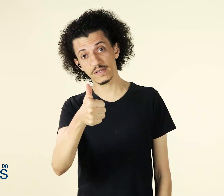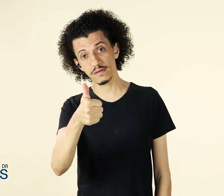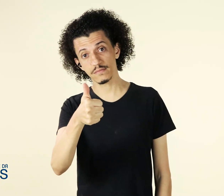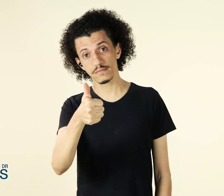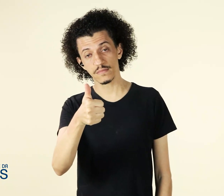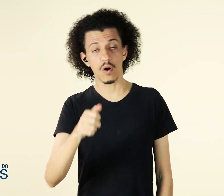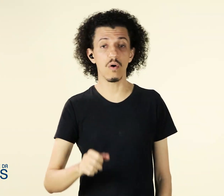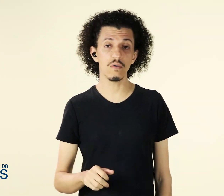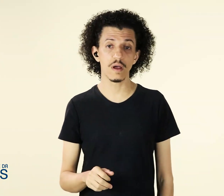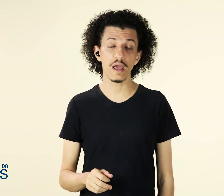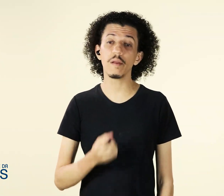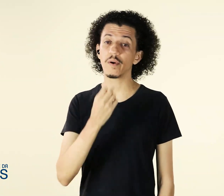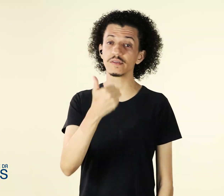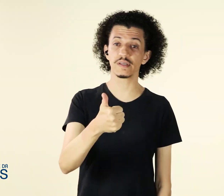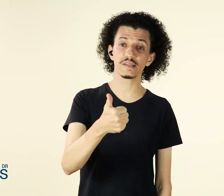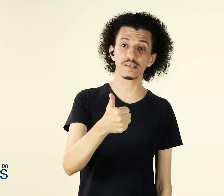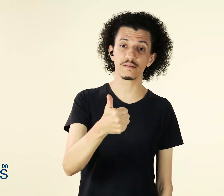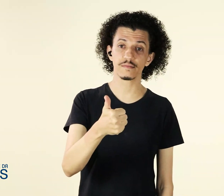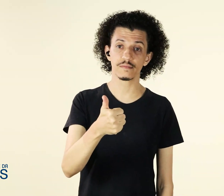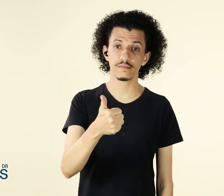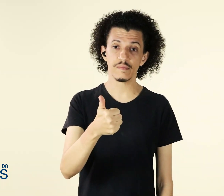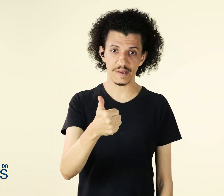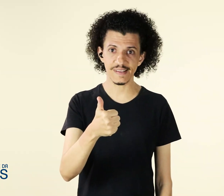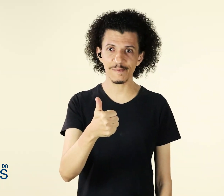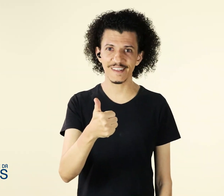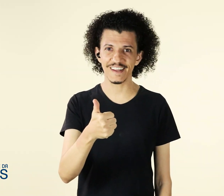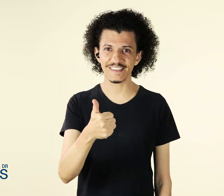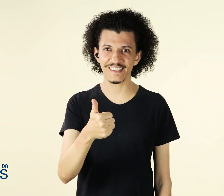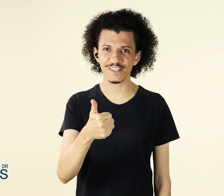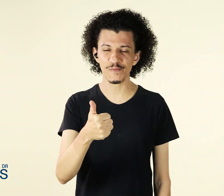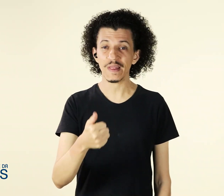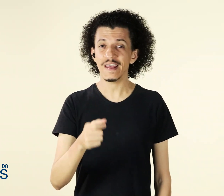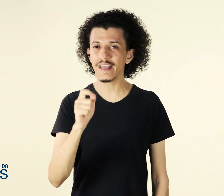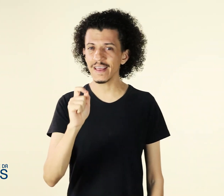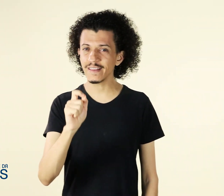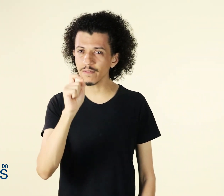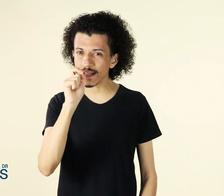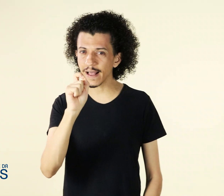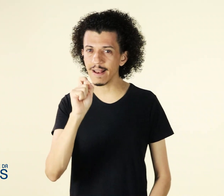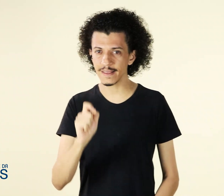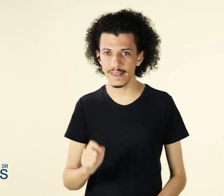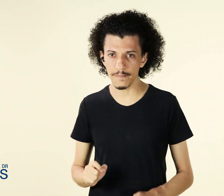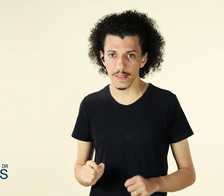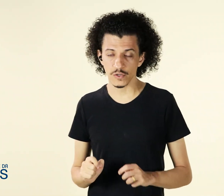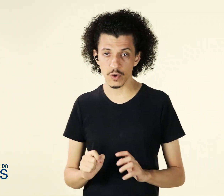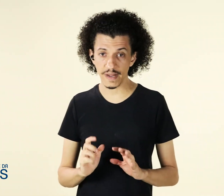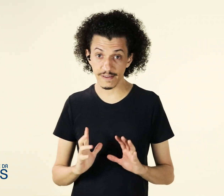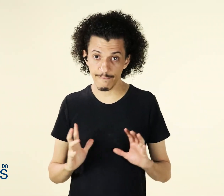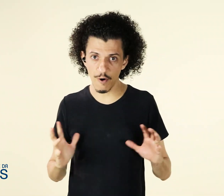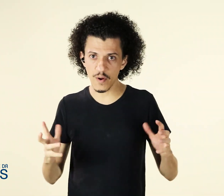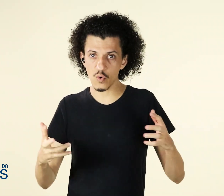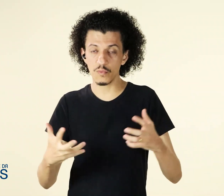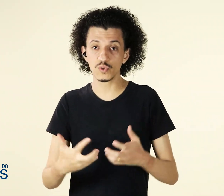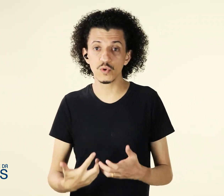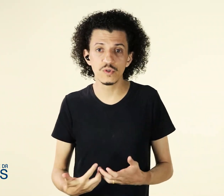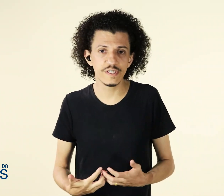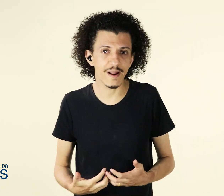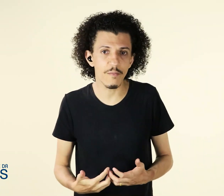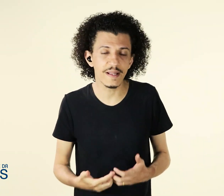assim, ou ele pode dizer assim. Percebe que interessante? E aí tem um detalhe aqui sobre essa forma como os surdos geralmente